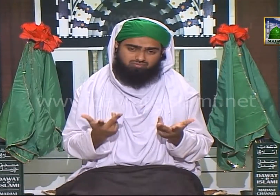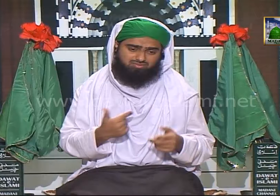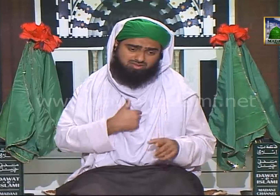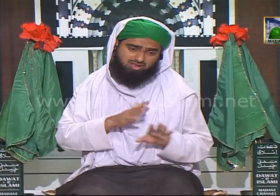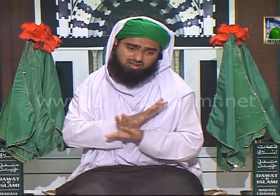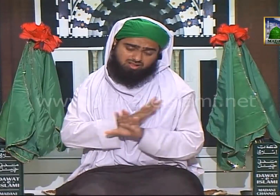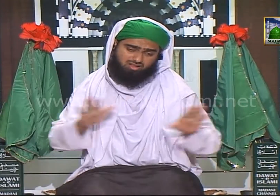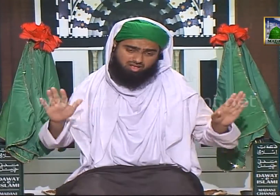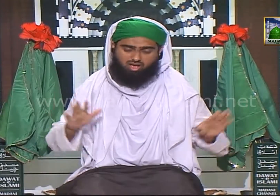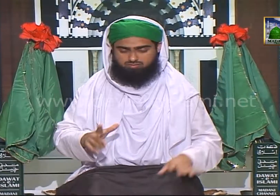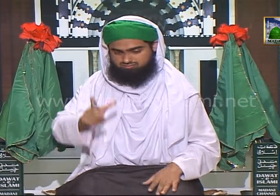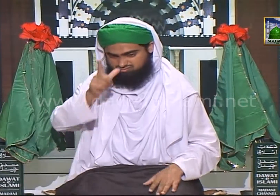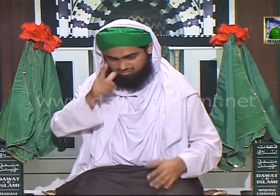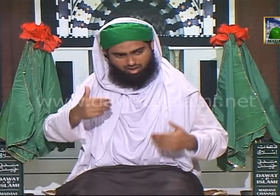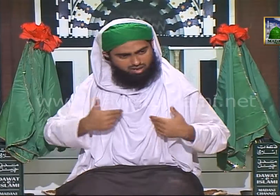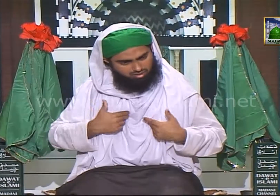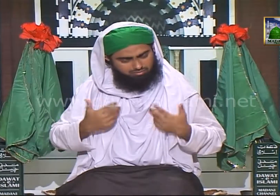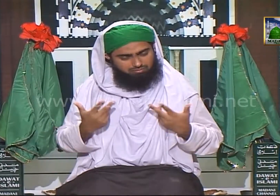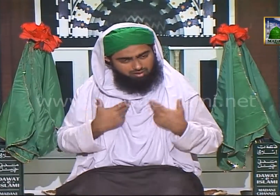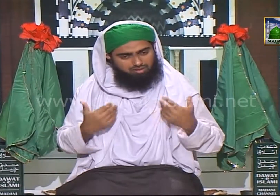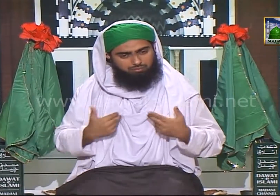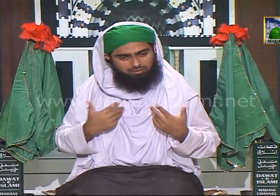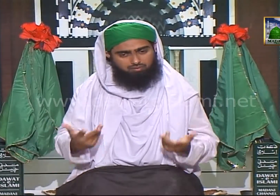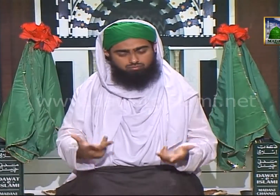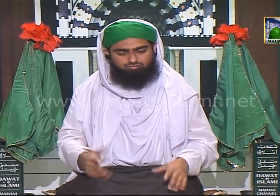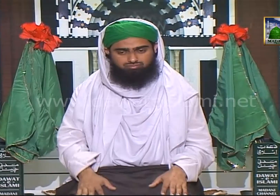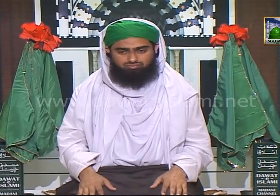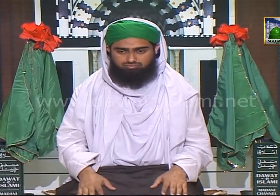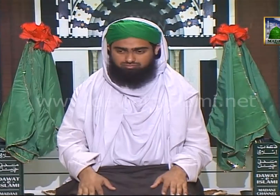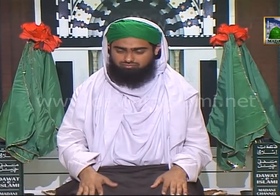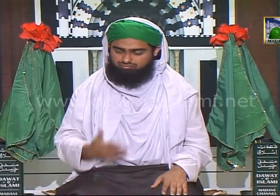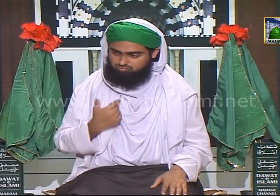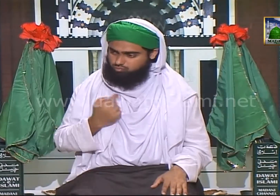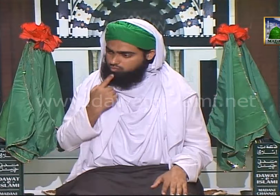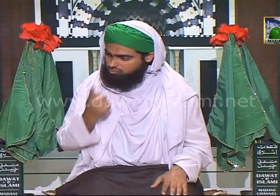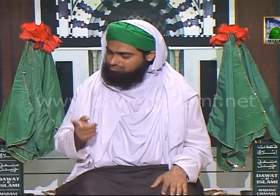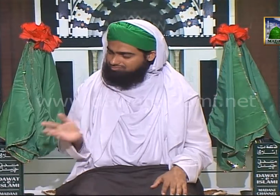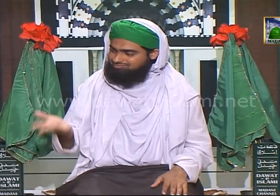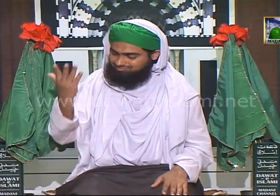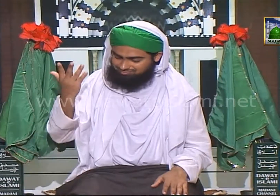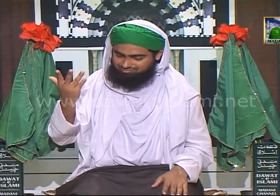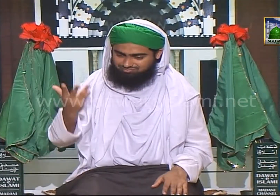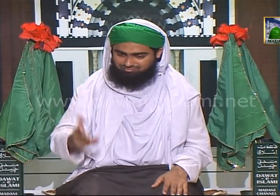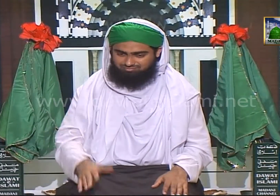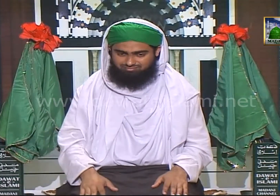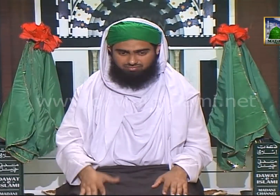میں نہیں ہونی چاہیے، میں پھر حاجی کہنا اپنا تو میں نہیں تو کیا، میں ہی تو اپنے کارنامے سنا تو میں نے یہ